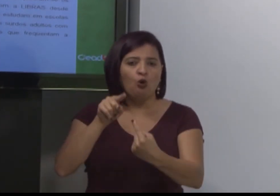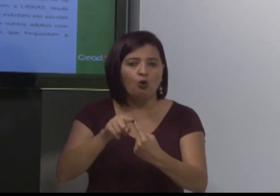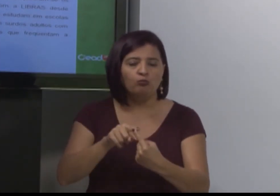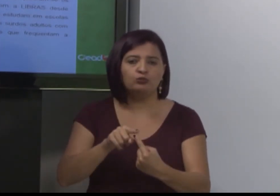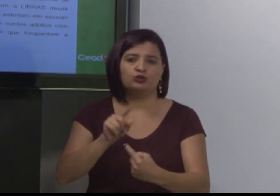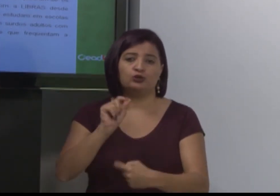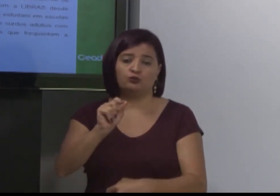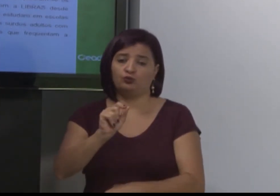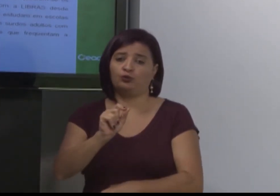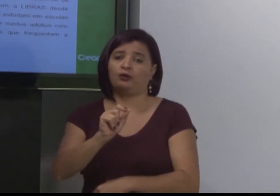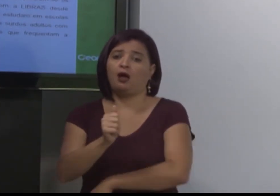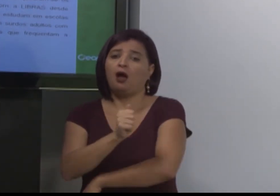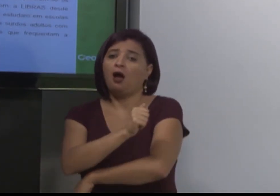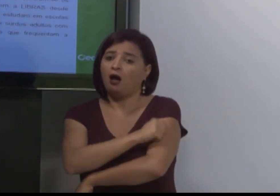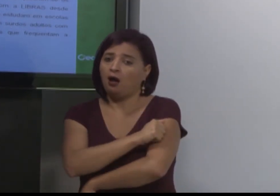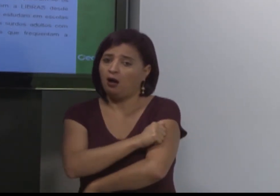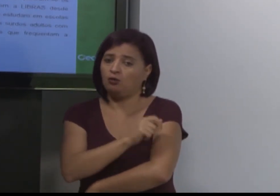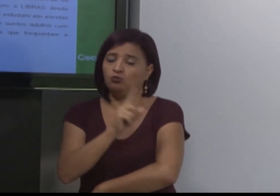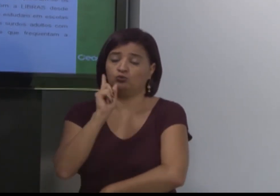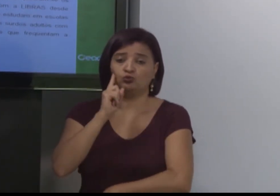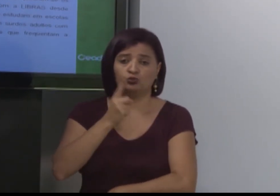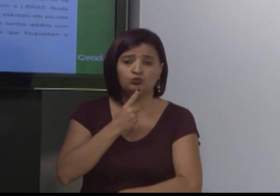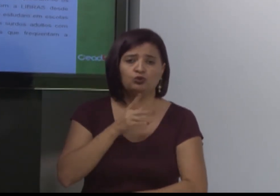O principal é que tenhamos um objetivo